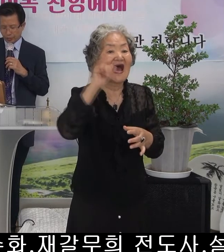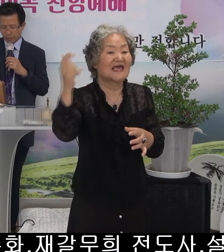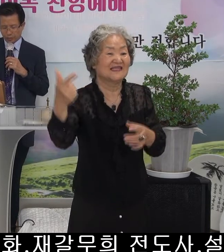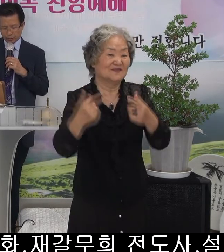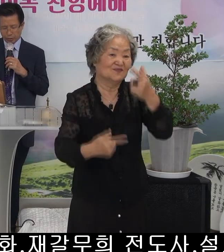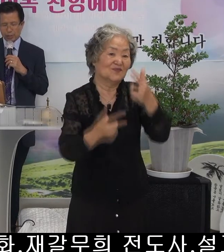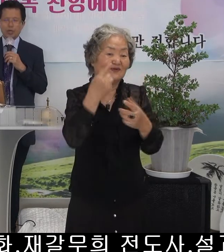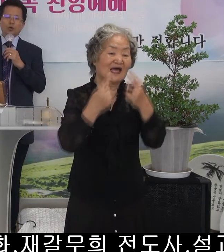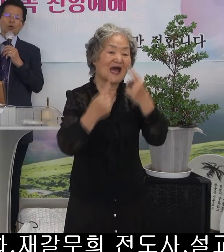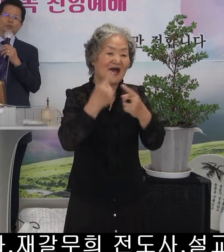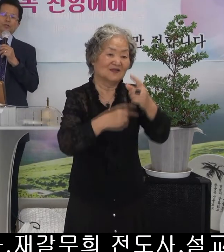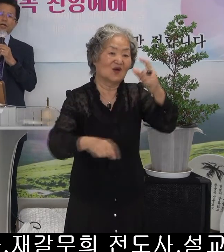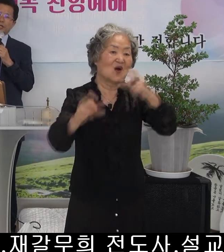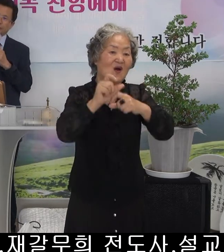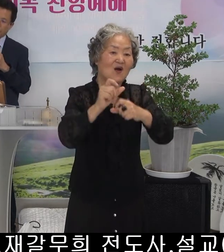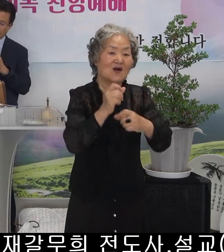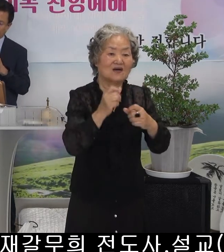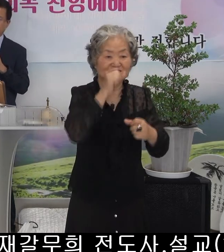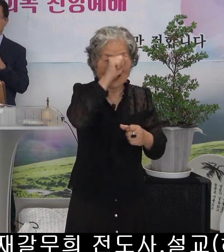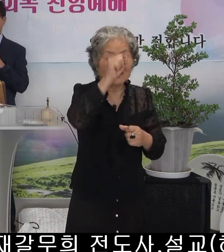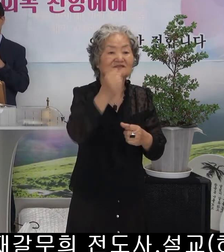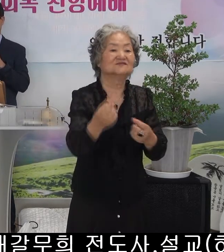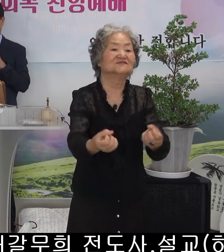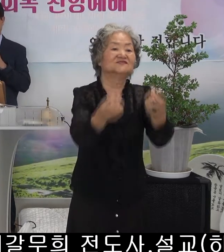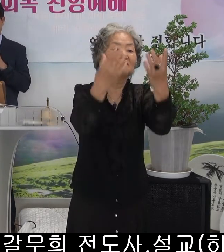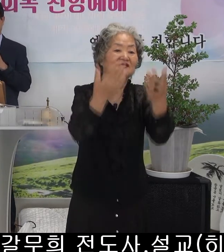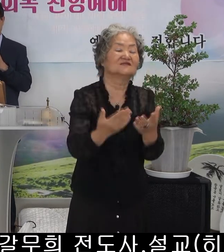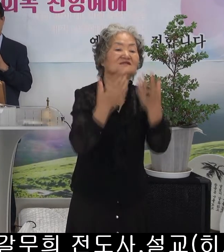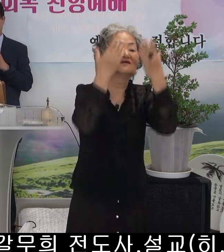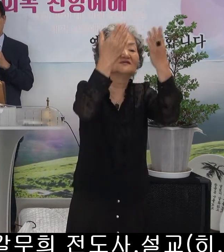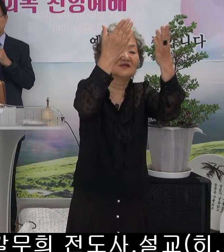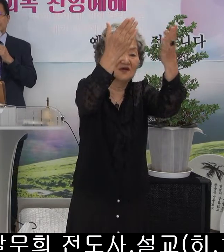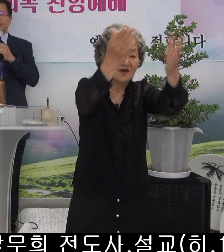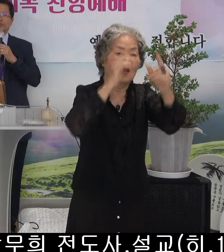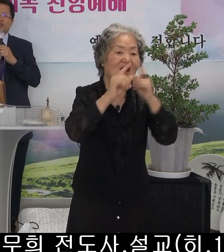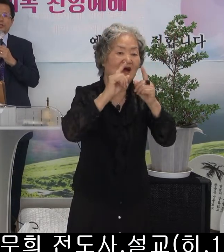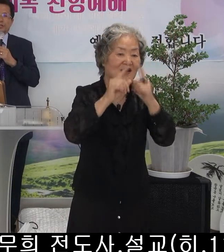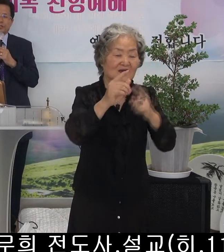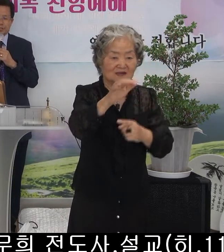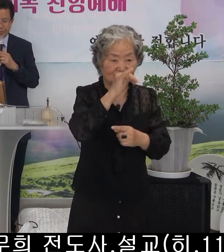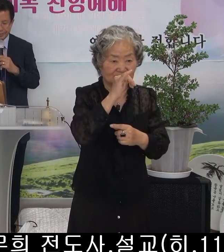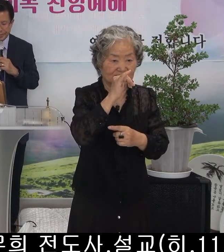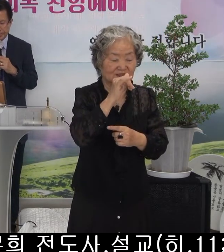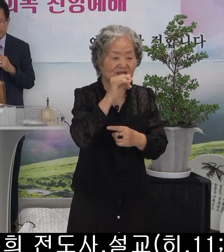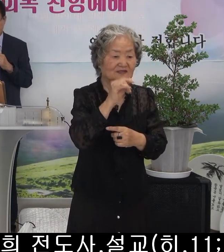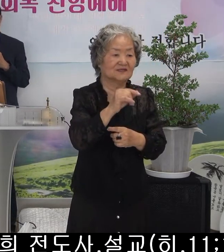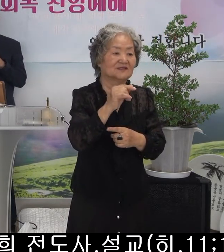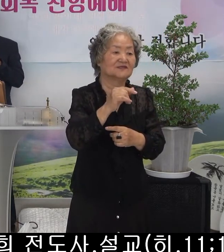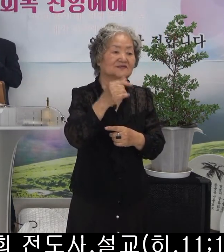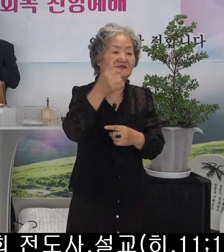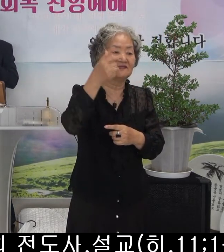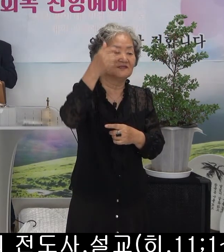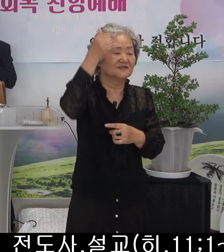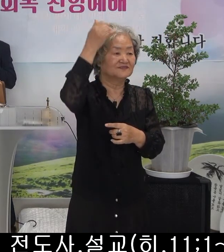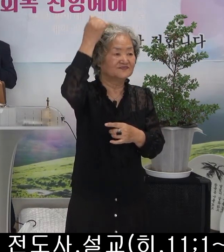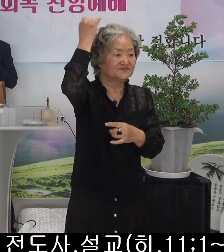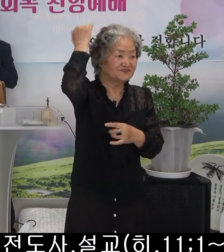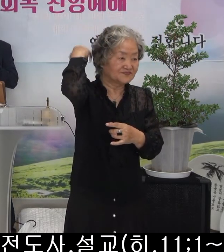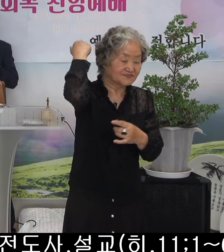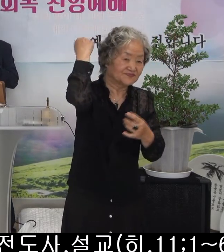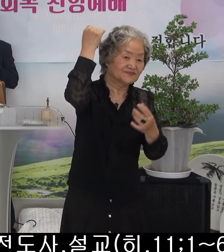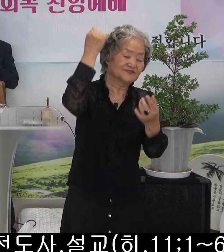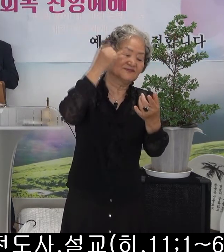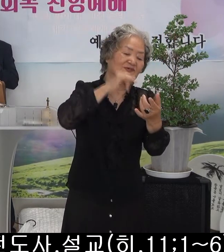쓰나 그 믿음으로써 오히려 말한다 말씀합니다. 이 말씀은 구약성경 창세기 4장에서 나오는